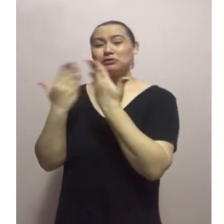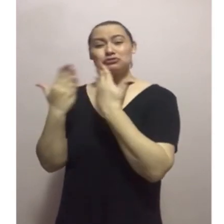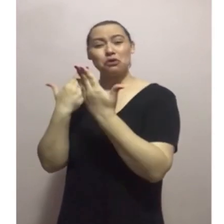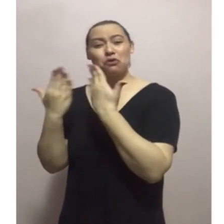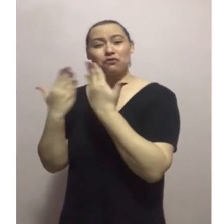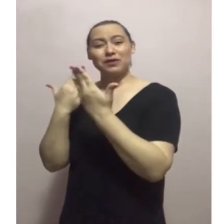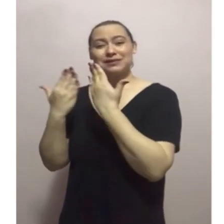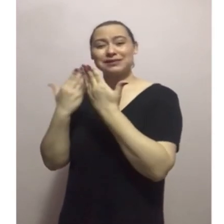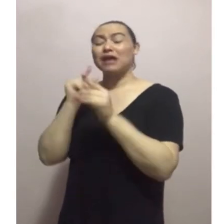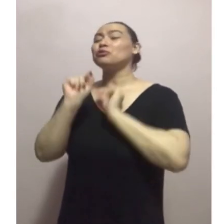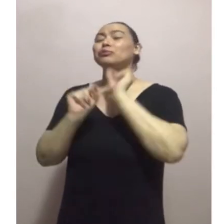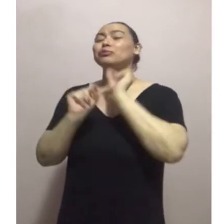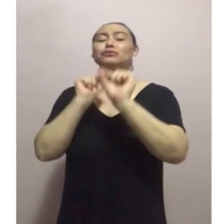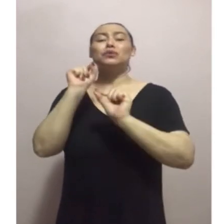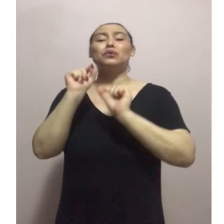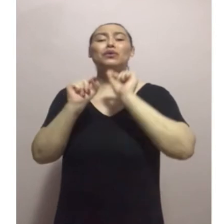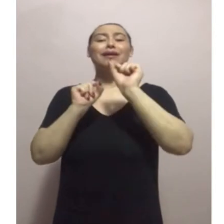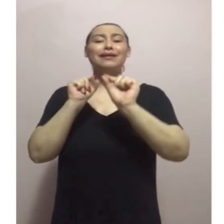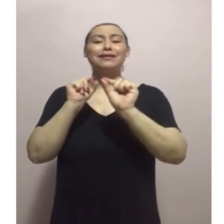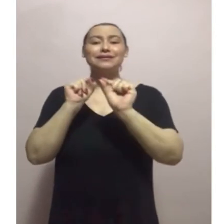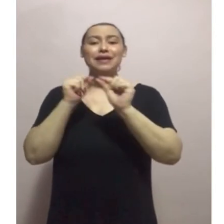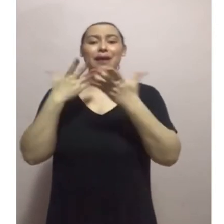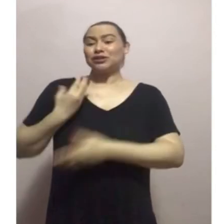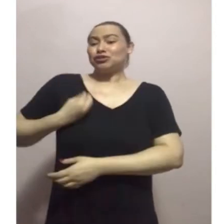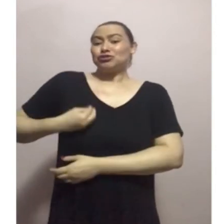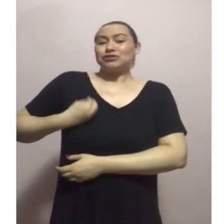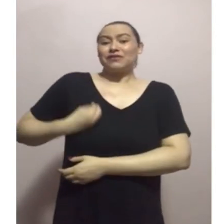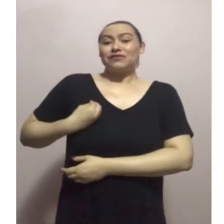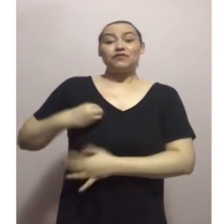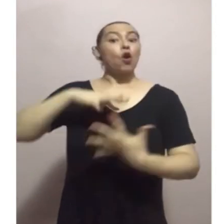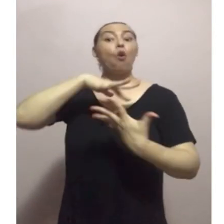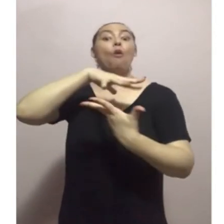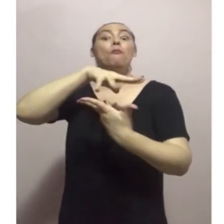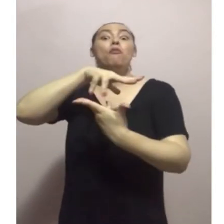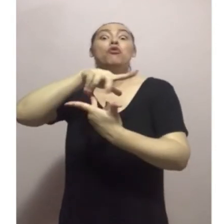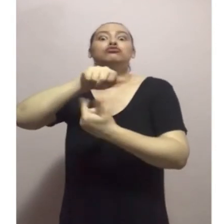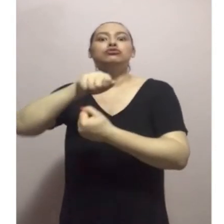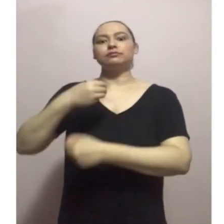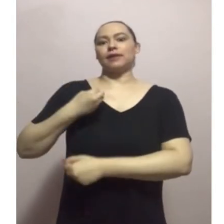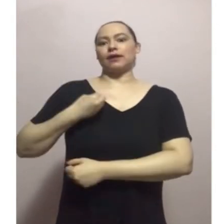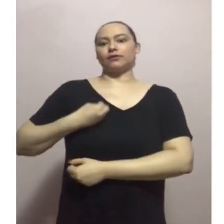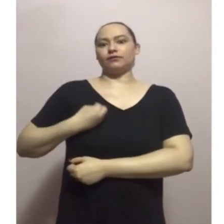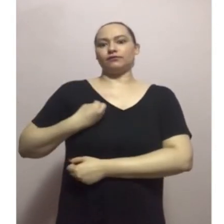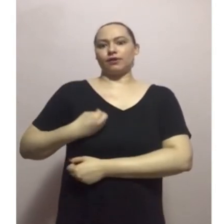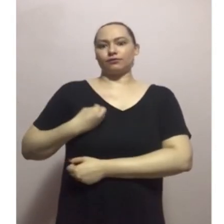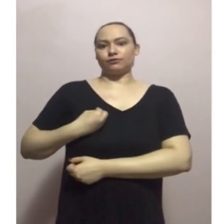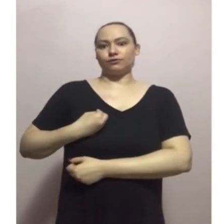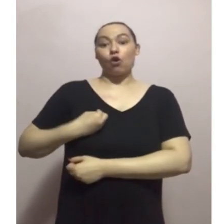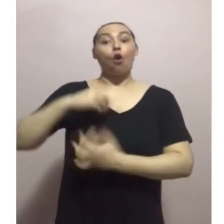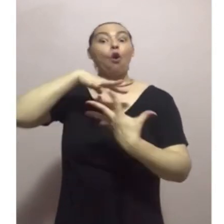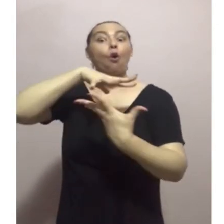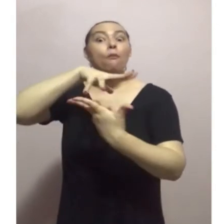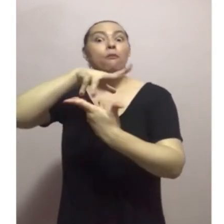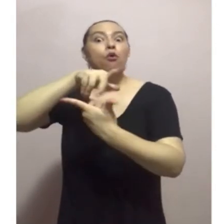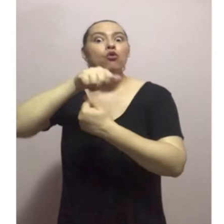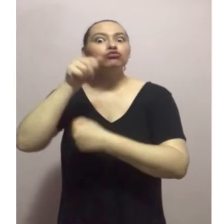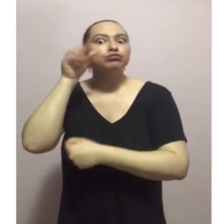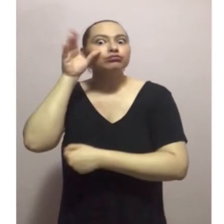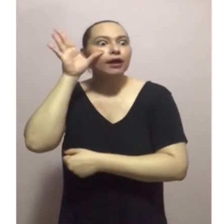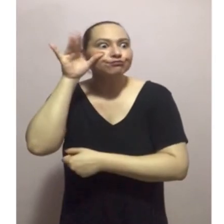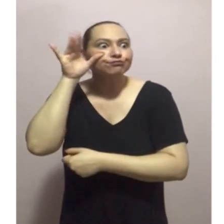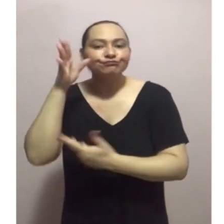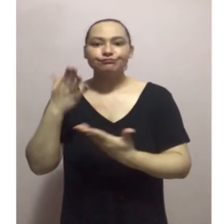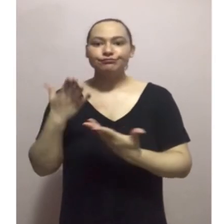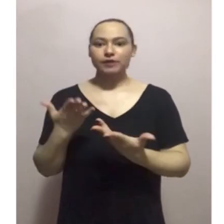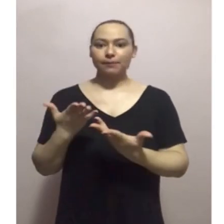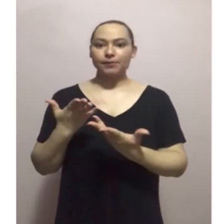conversar sobre o que que a gente estava vivendo, o que que o mundo estava vivendo, né? Uhum. E quando a gente